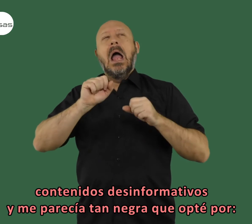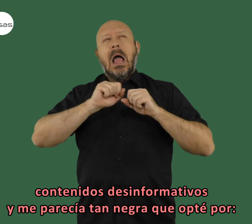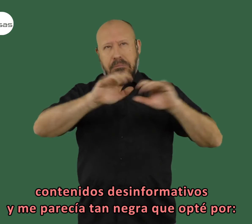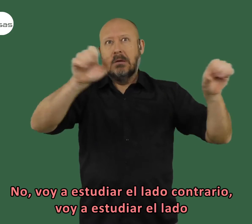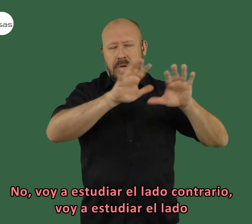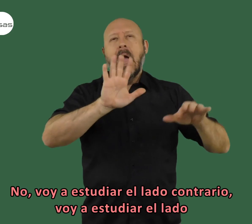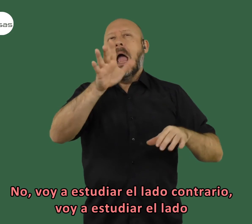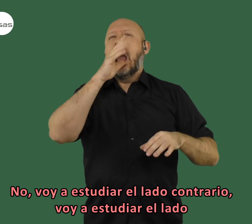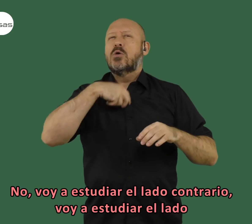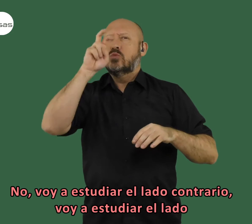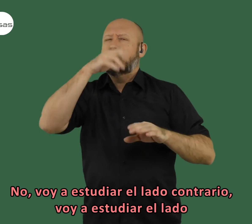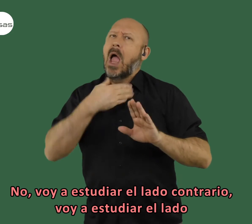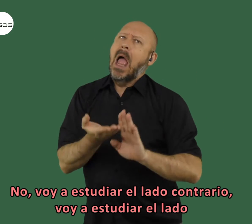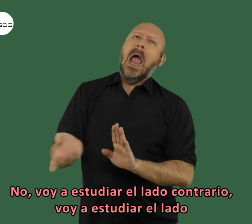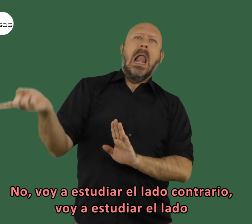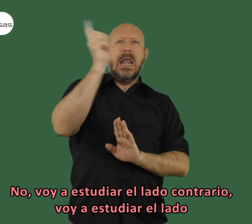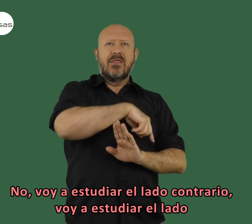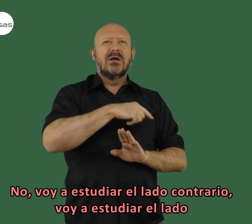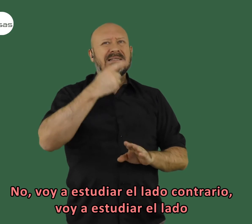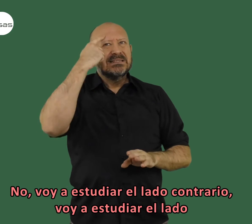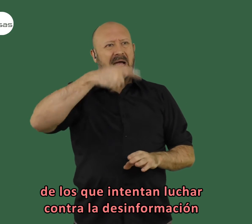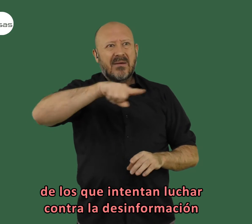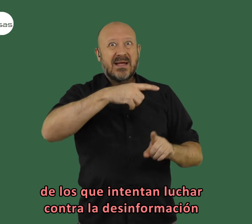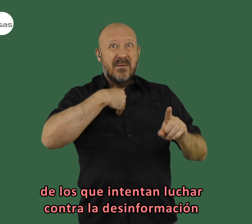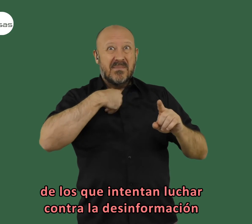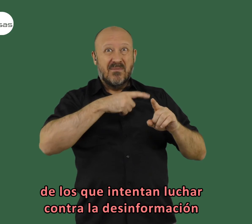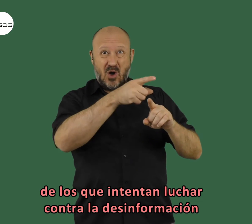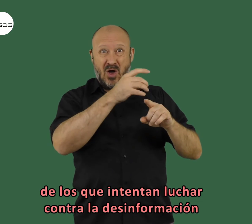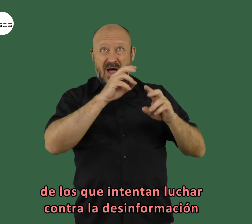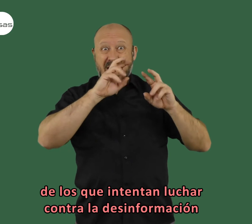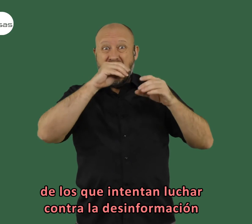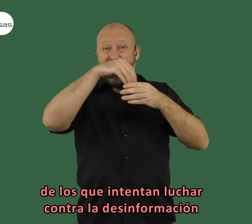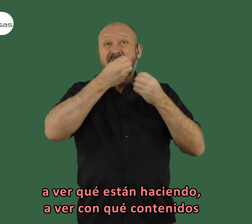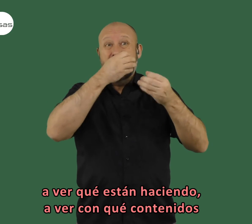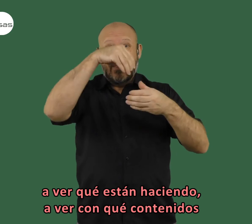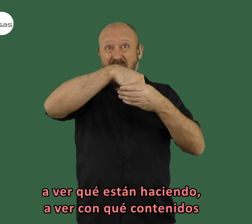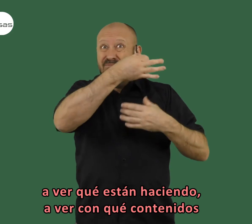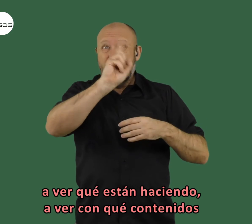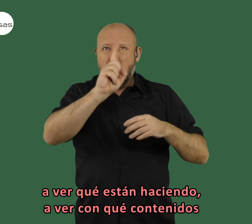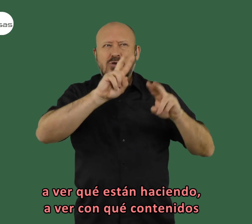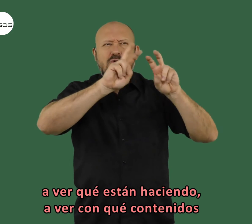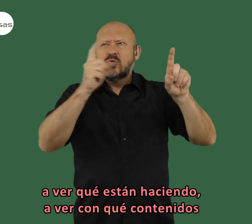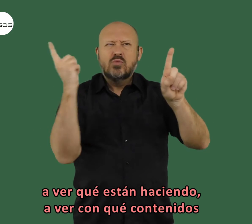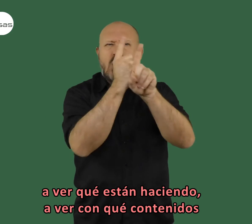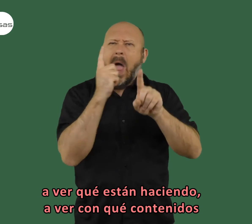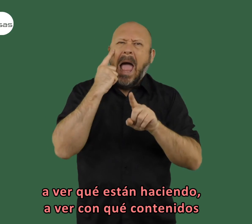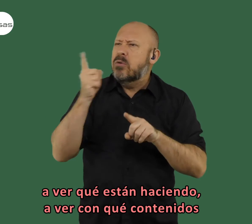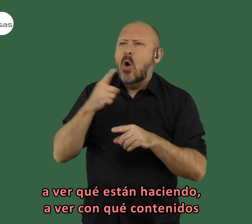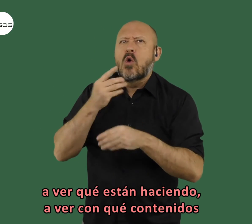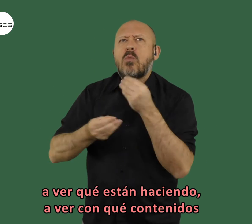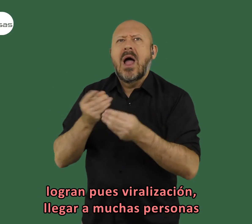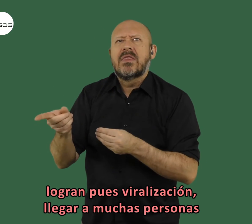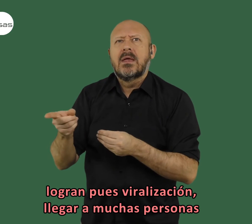que opté por, no, voy a estudiar el lado contrario, voy a estudiar el lado de los que intentan luchar contra la desinformación, a ver qué están haciendo, a ver con